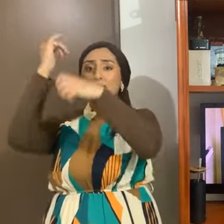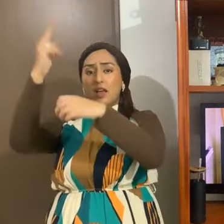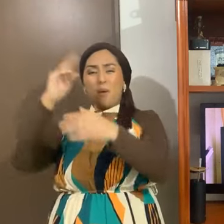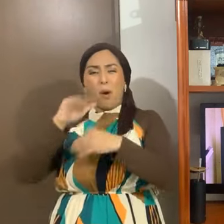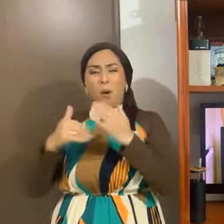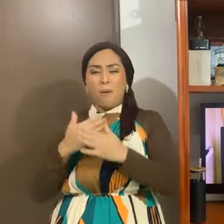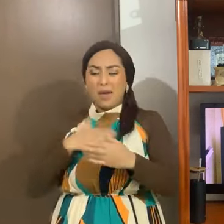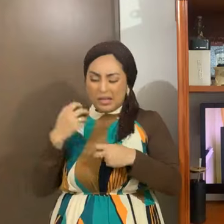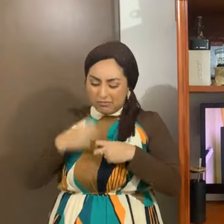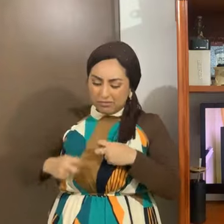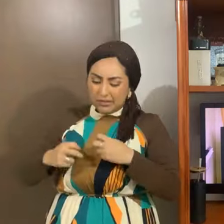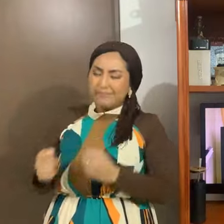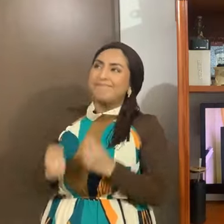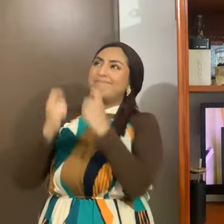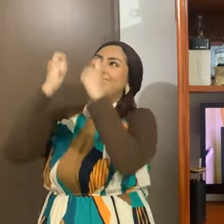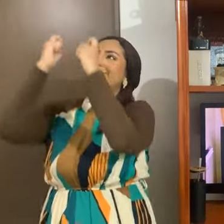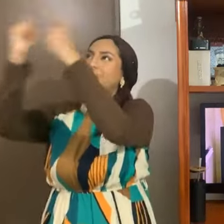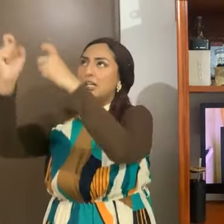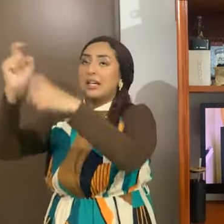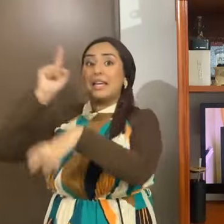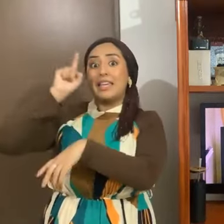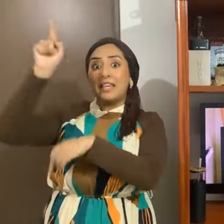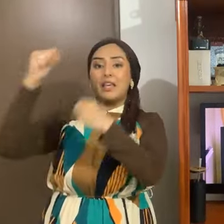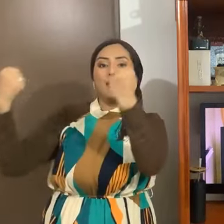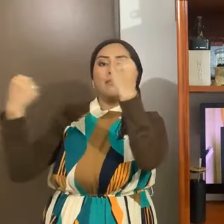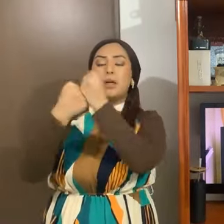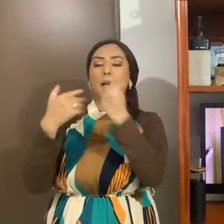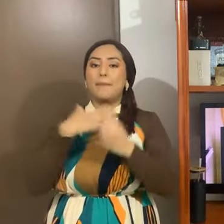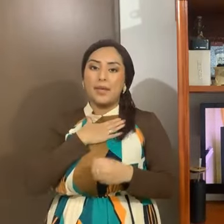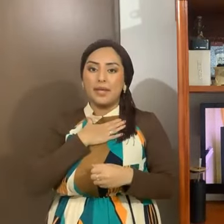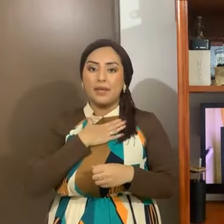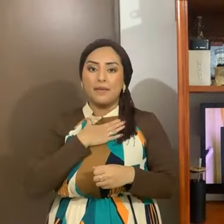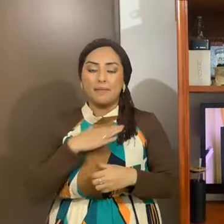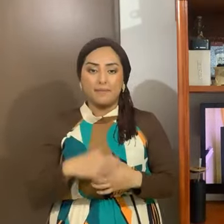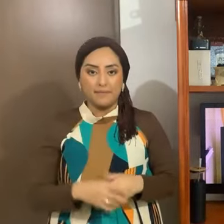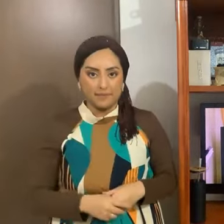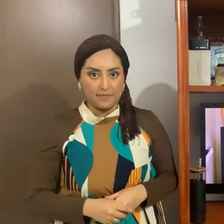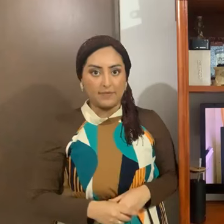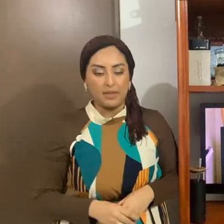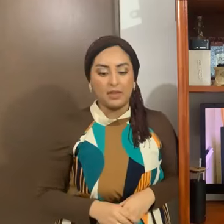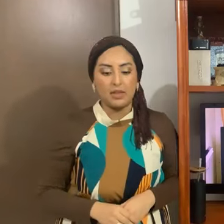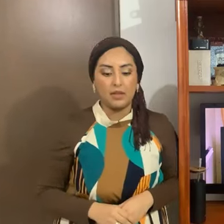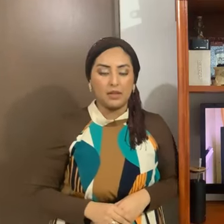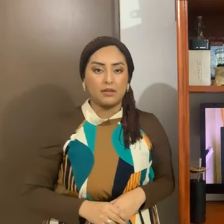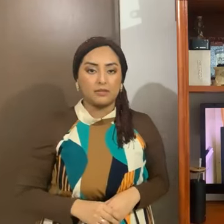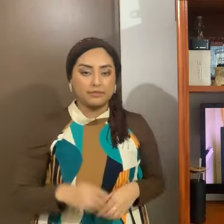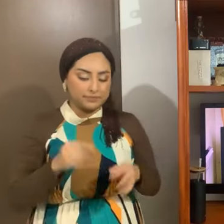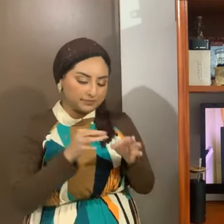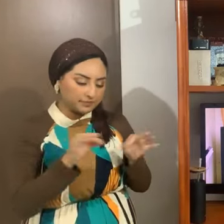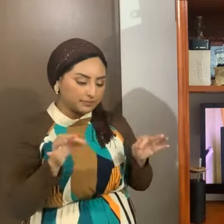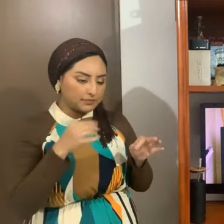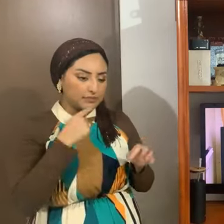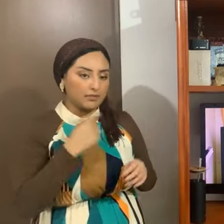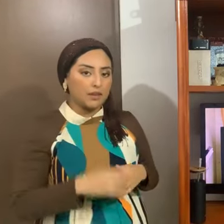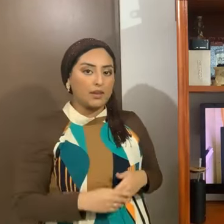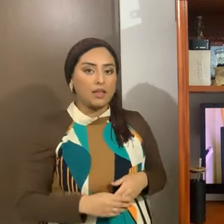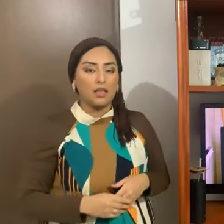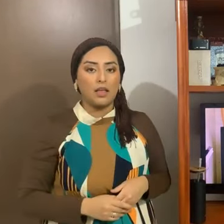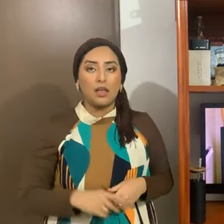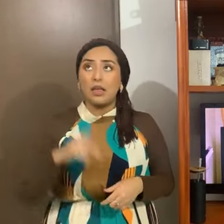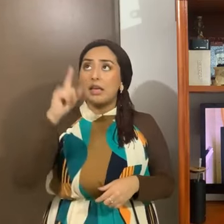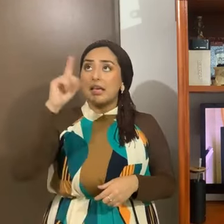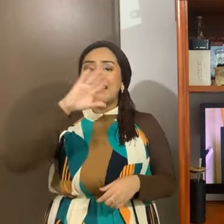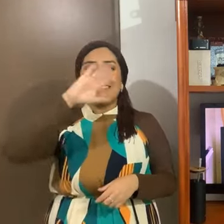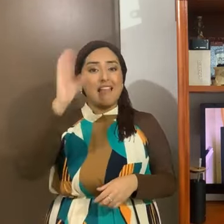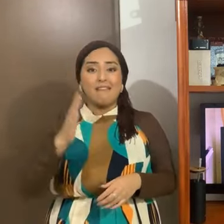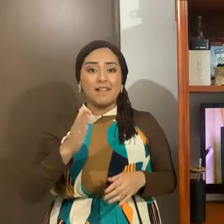carga y Él te sustentará. Recuerden que la segunda parte no está bien traducida. Lo correcto es, nunca dejará que